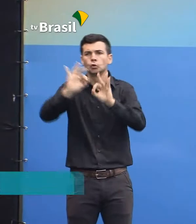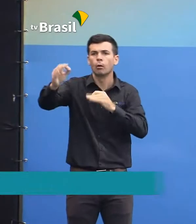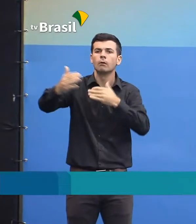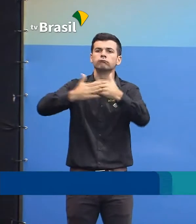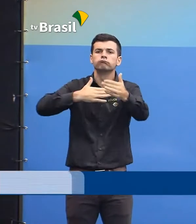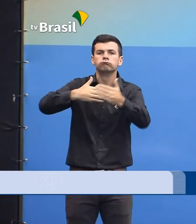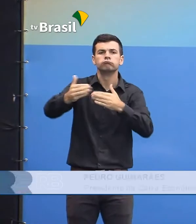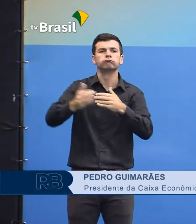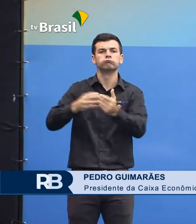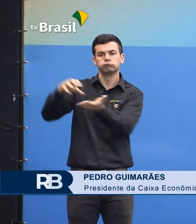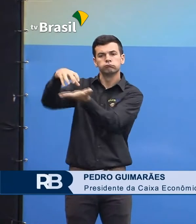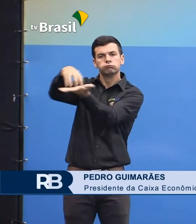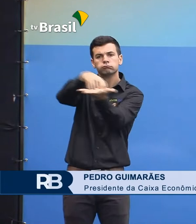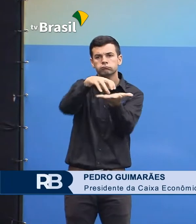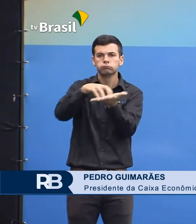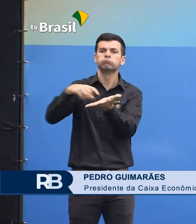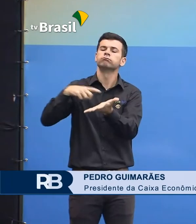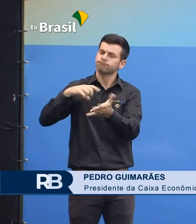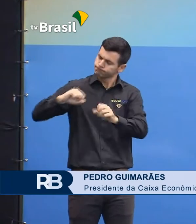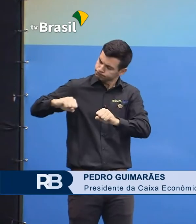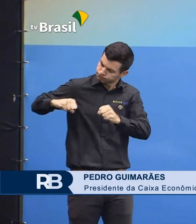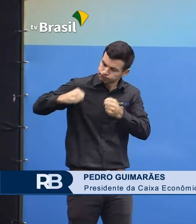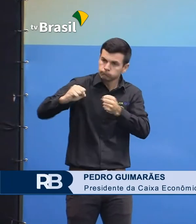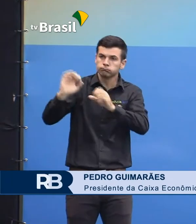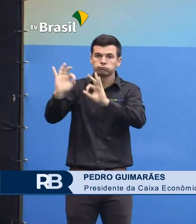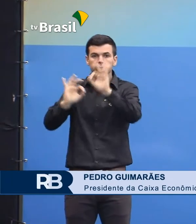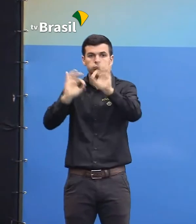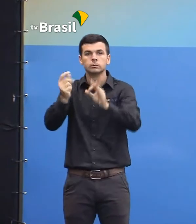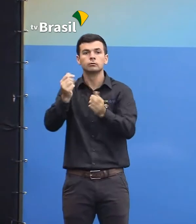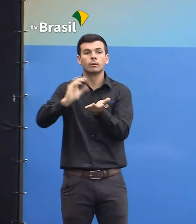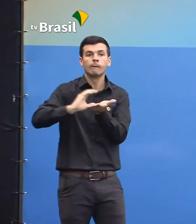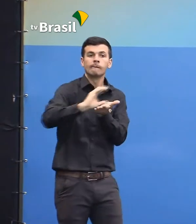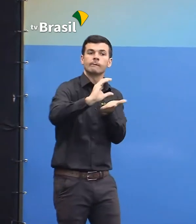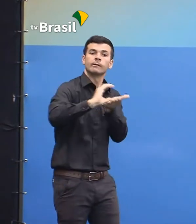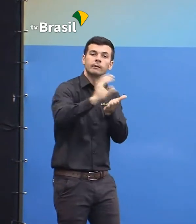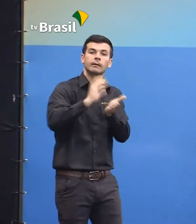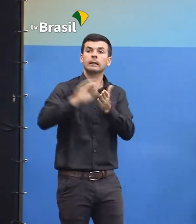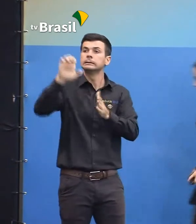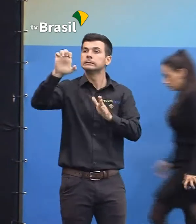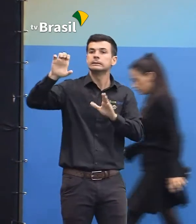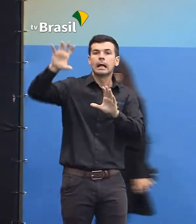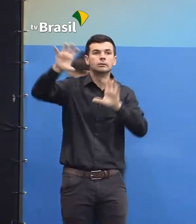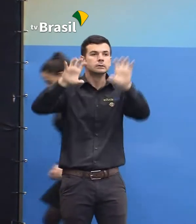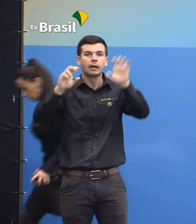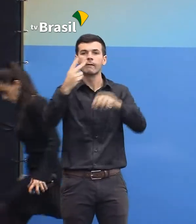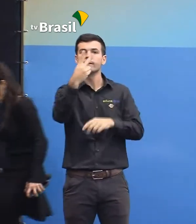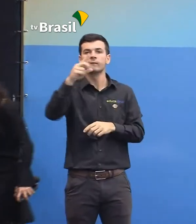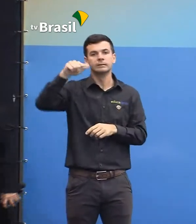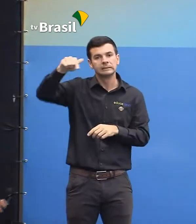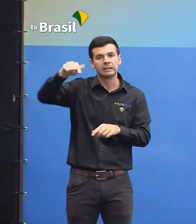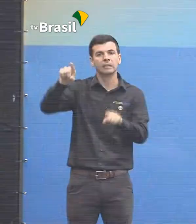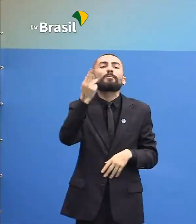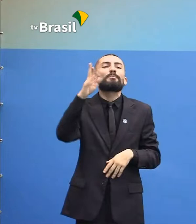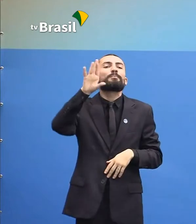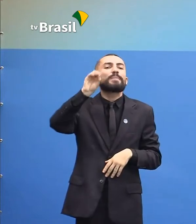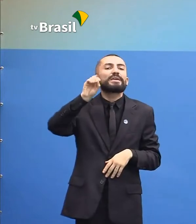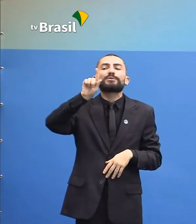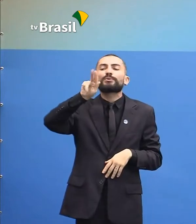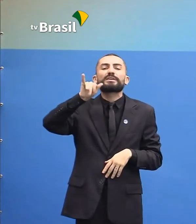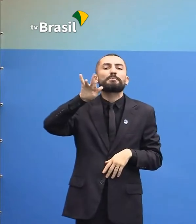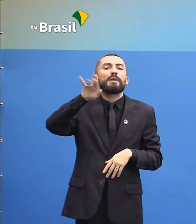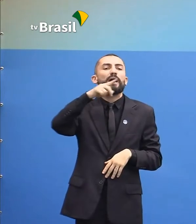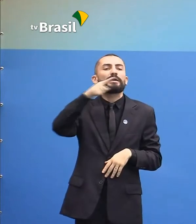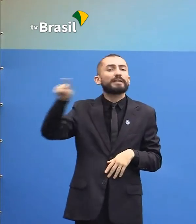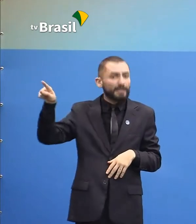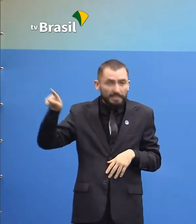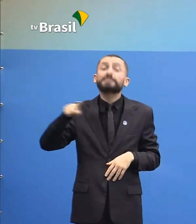belíssimo mas nós vamos patrocinar os 27 estados e todas as cidades que nós pudermos a caixa